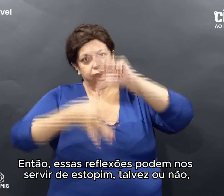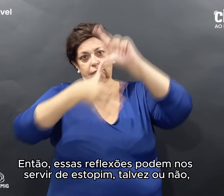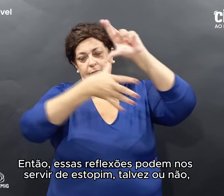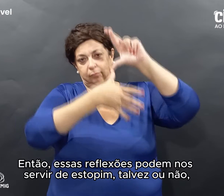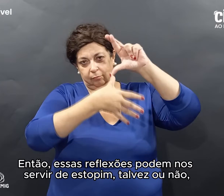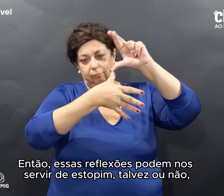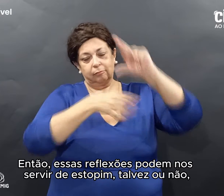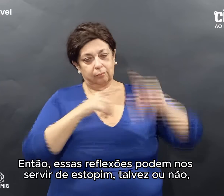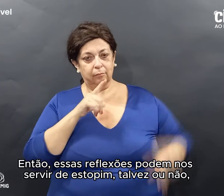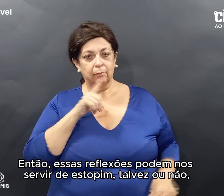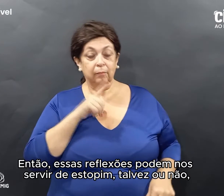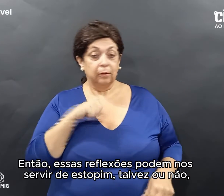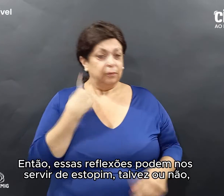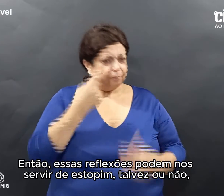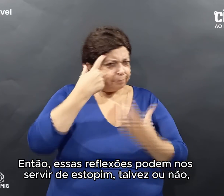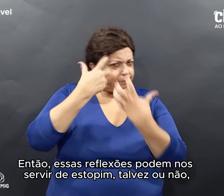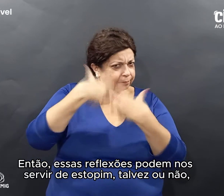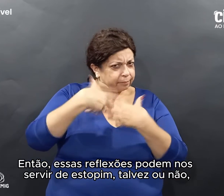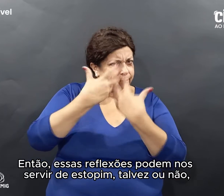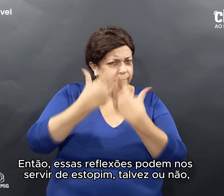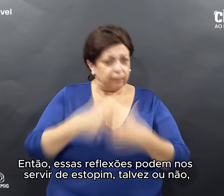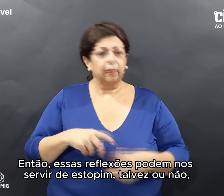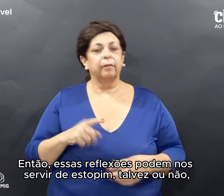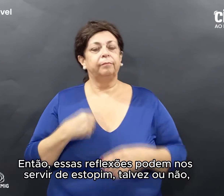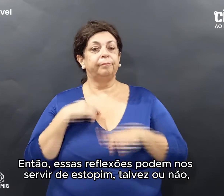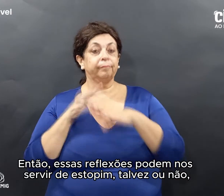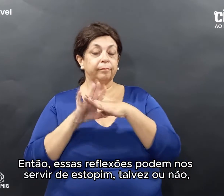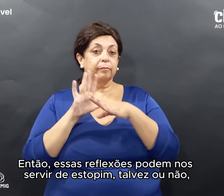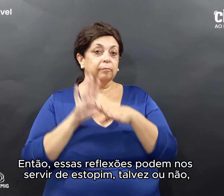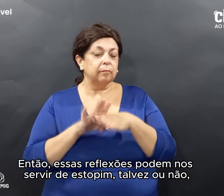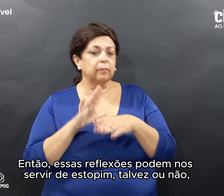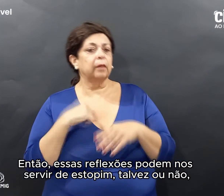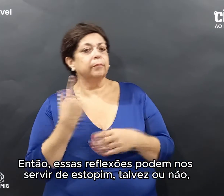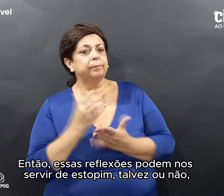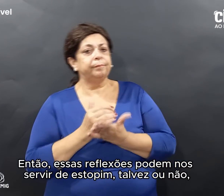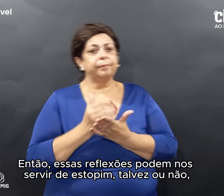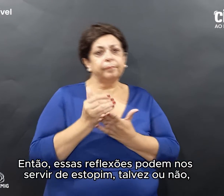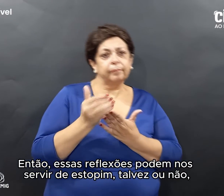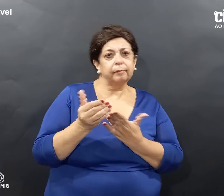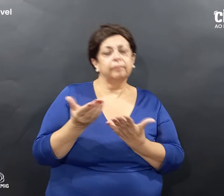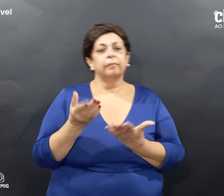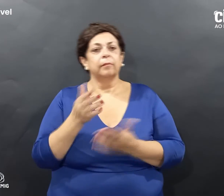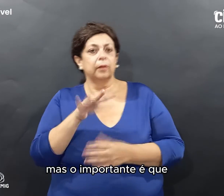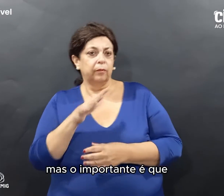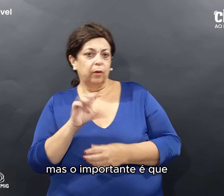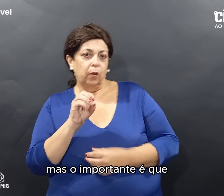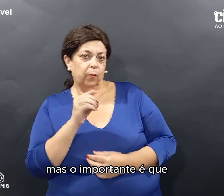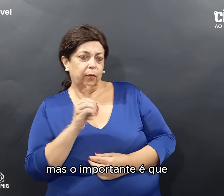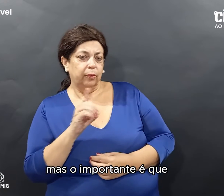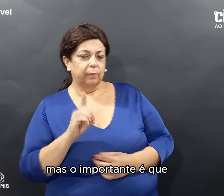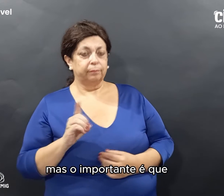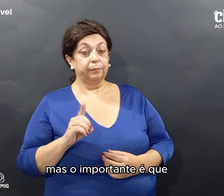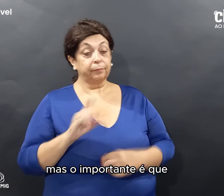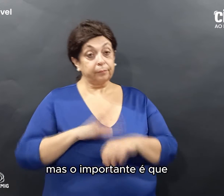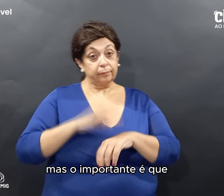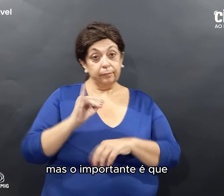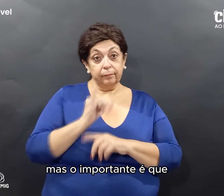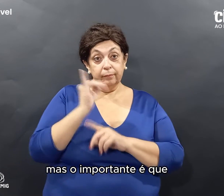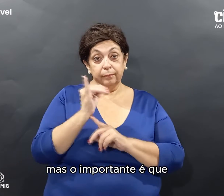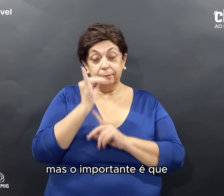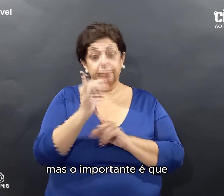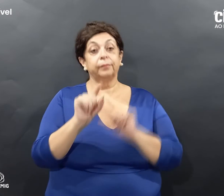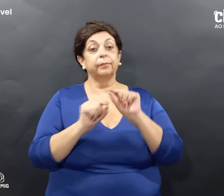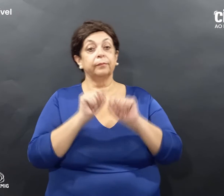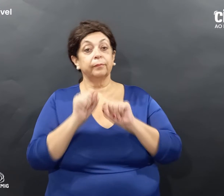essas reflexões podem nos servir, né, de estopim, talvez, ou não, mas o importante